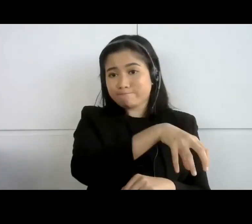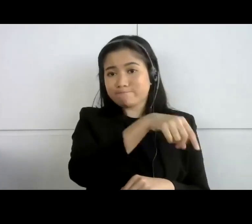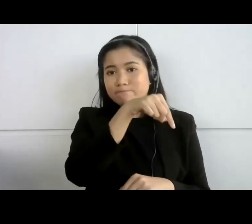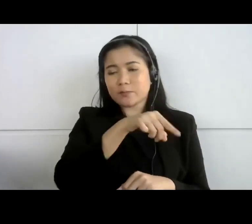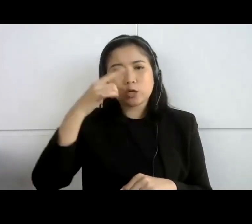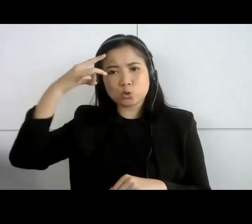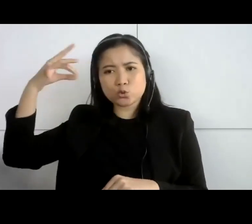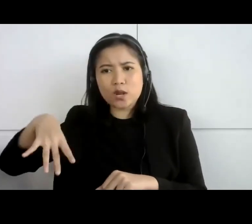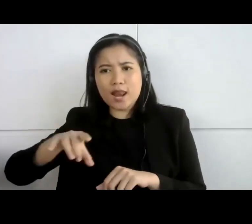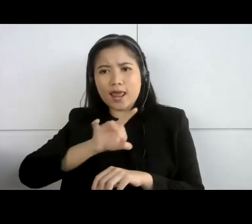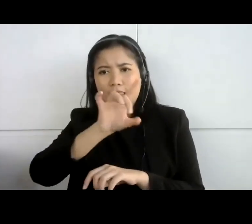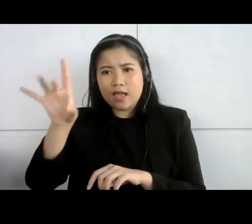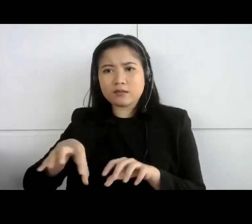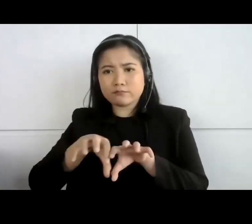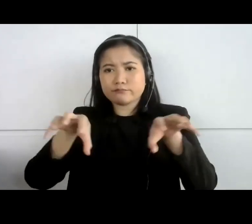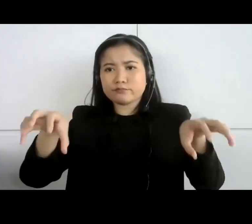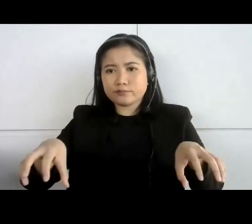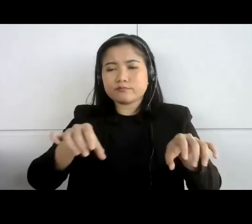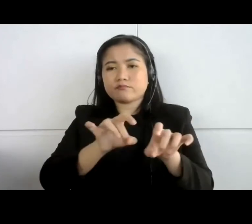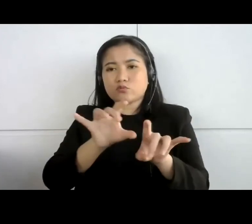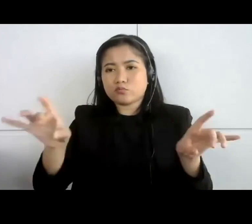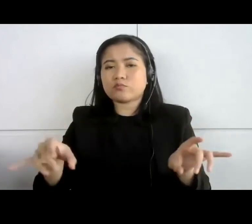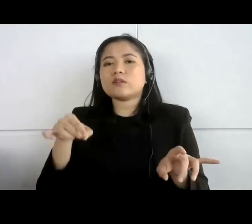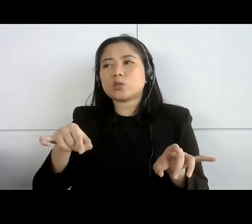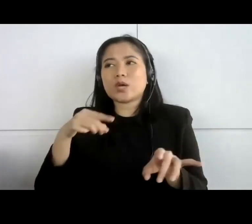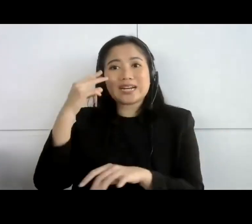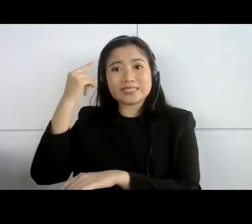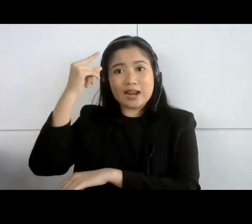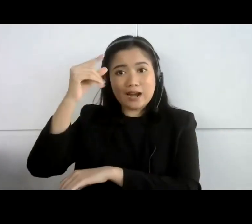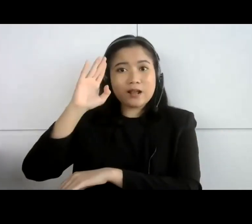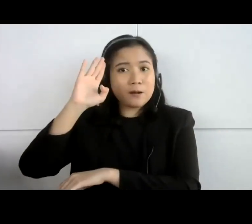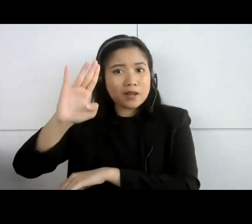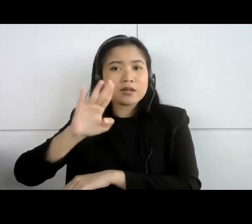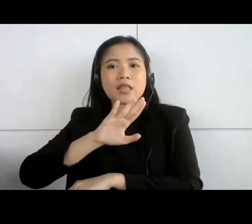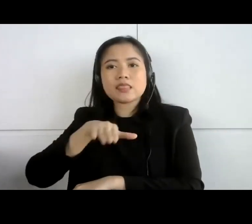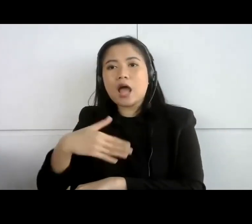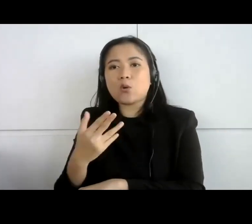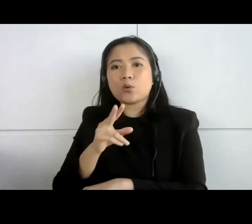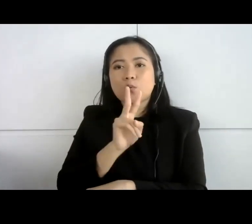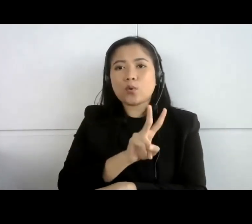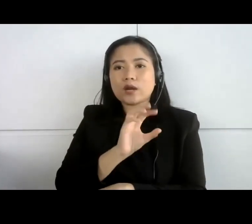lain. Sehingga rencana ke depan di tahun 2022 kalau bisa